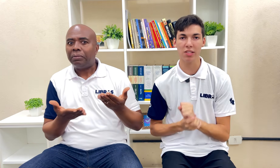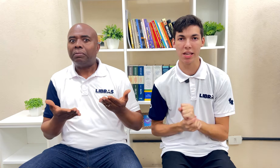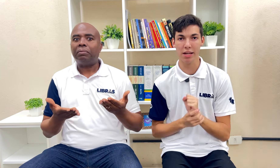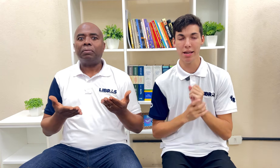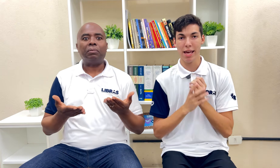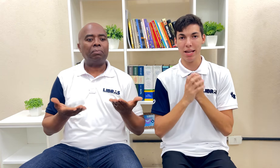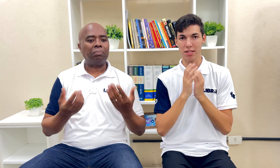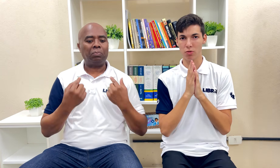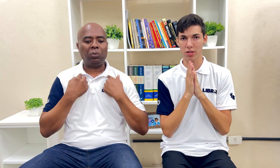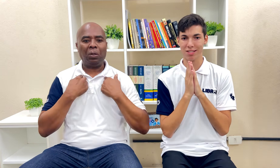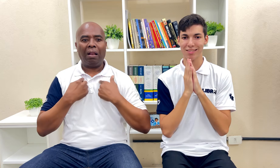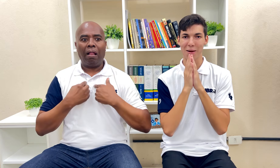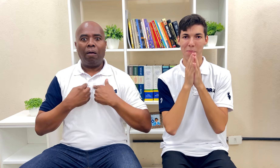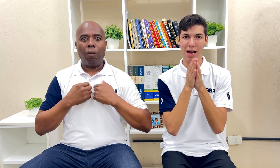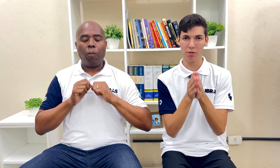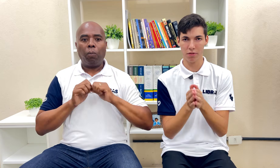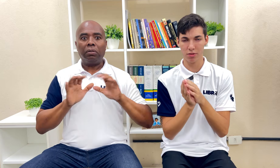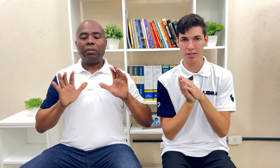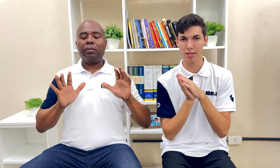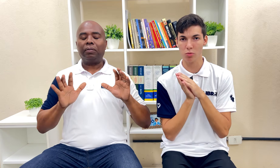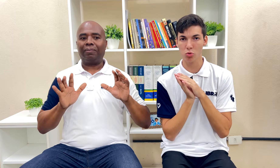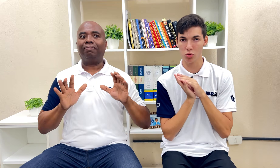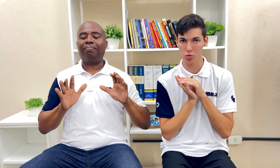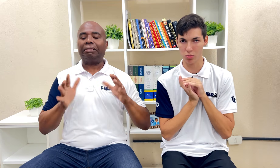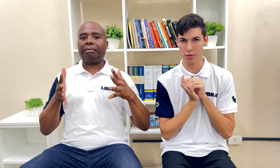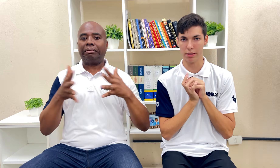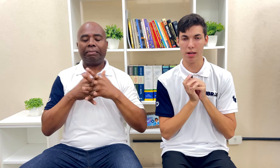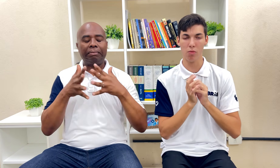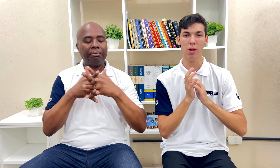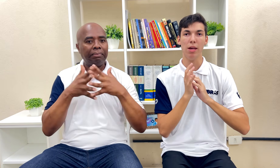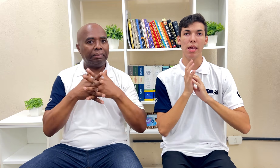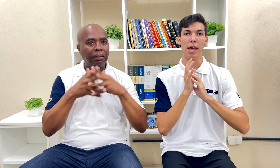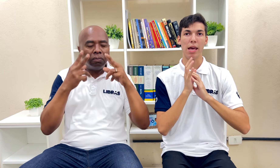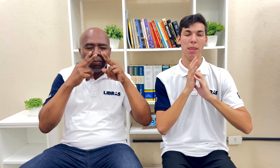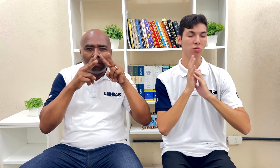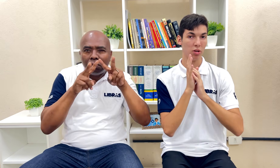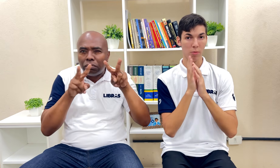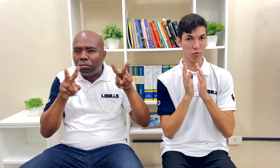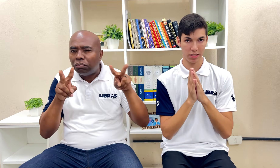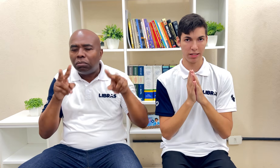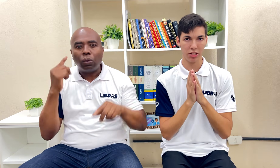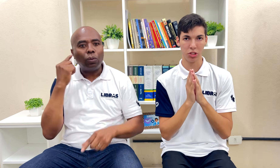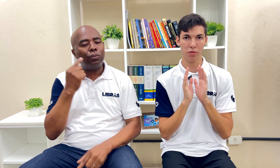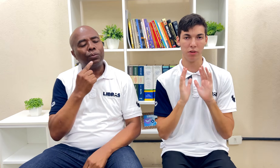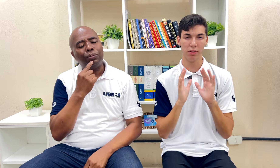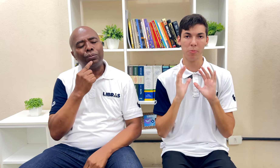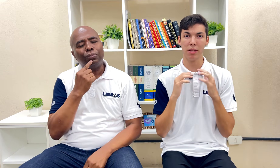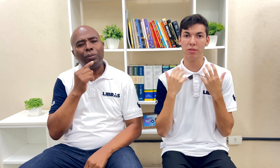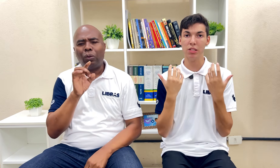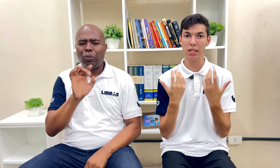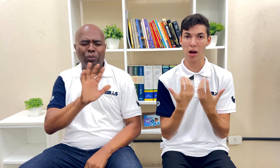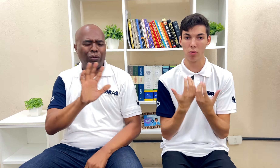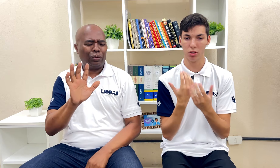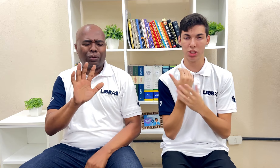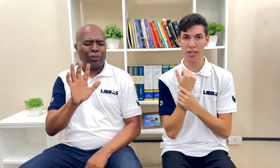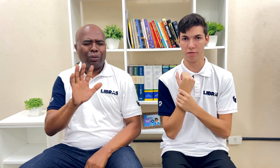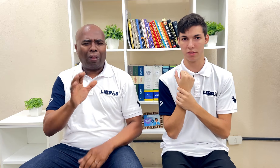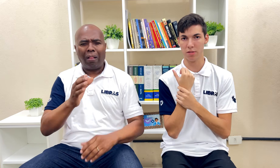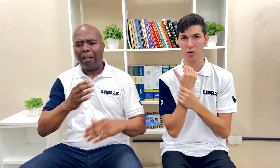pulseira. Essas coisas atrapalham a visualização do surdo. Então, não só na música, tá, gente? Estou falando de interpretação em geral. Tirem, vocês podem